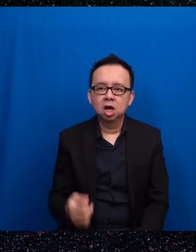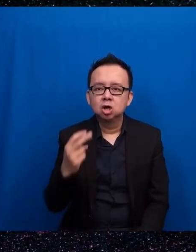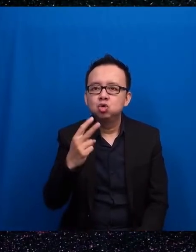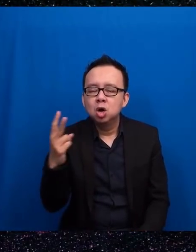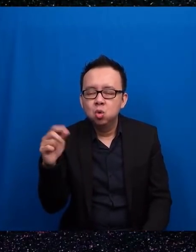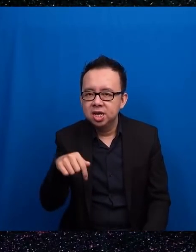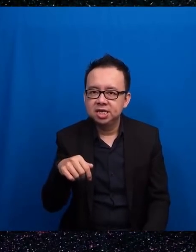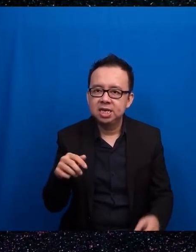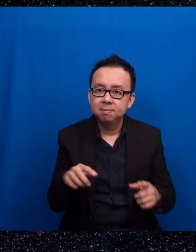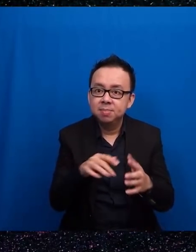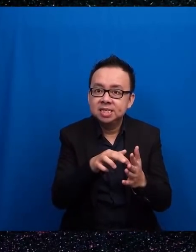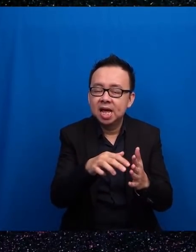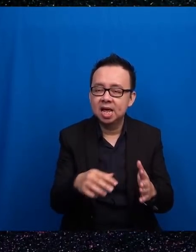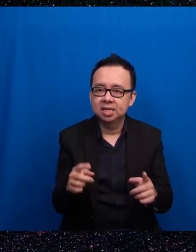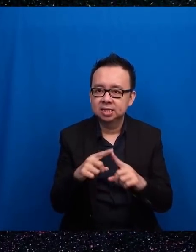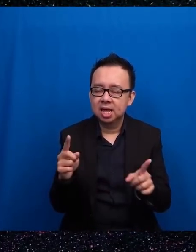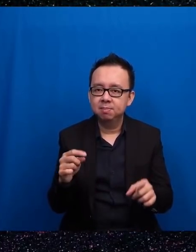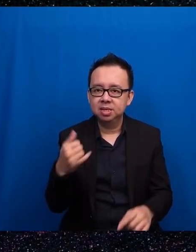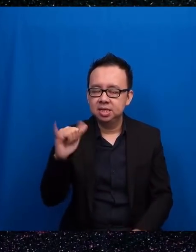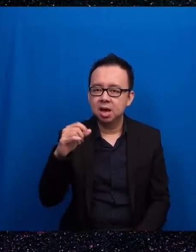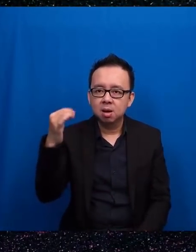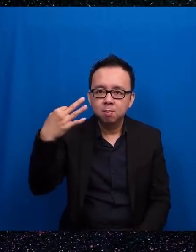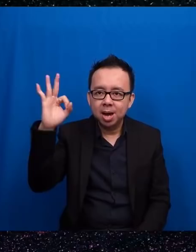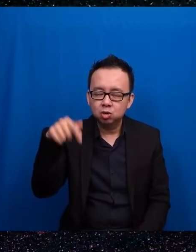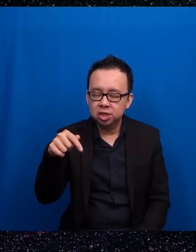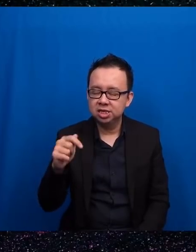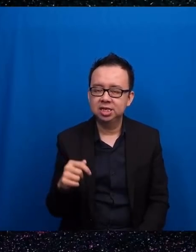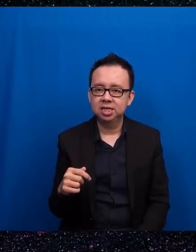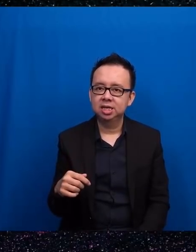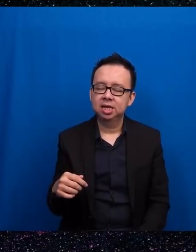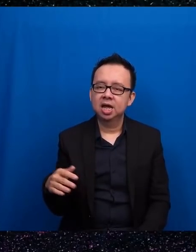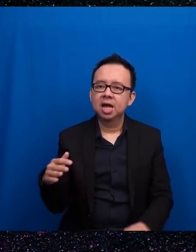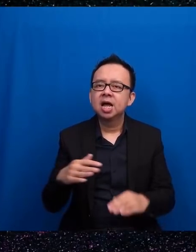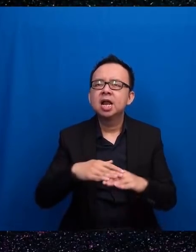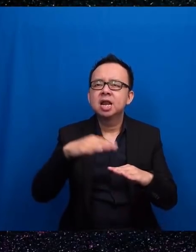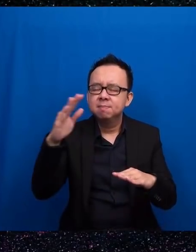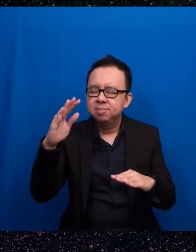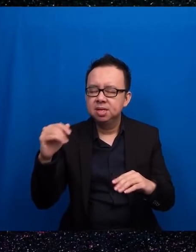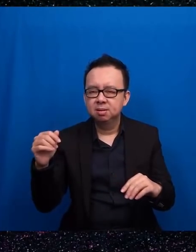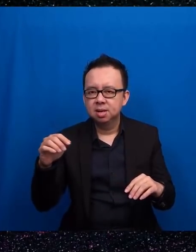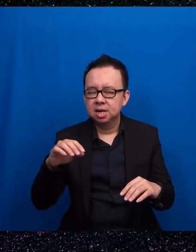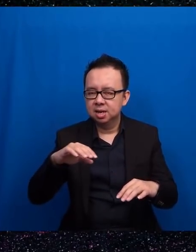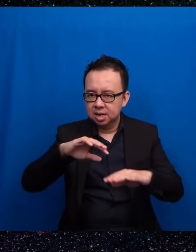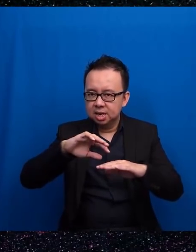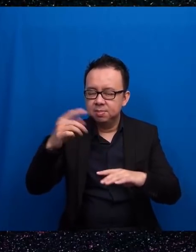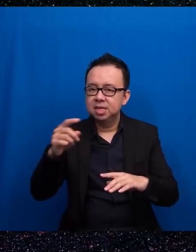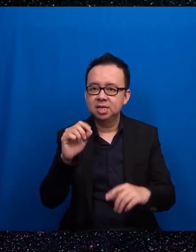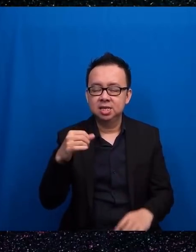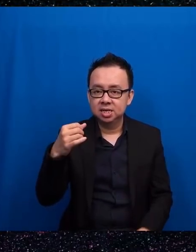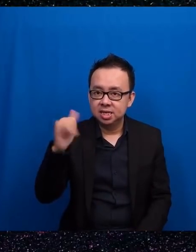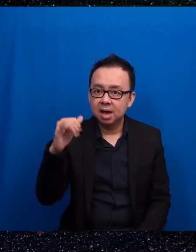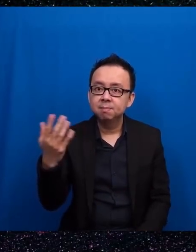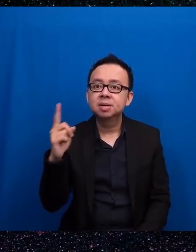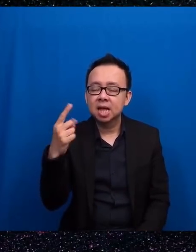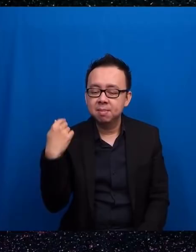setelah masa ini lewat. Tapi yang baru ini, berkat tersembunyi, justru akan mendahului dan melebihi daripada yang pertama itu.